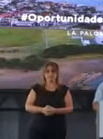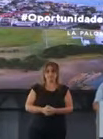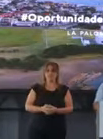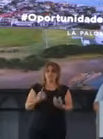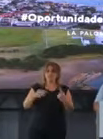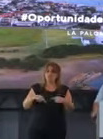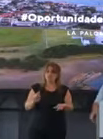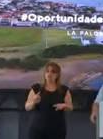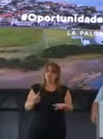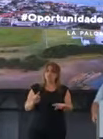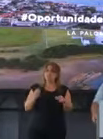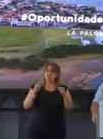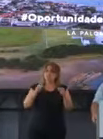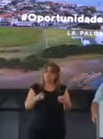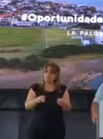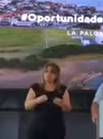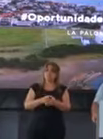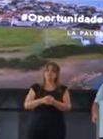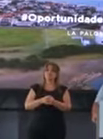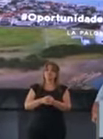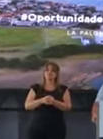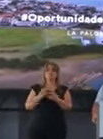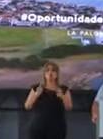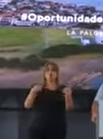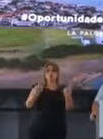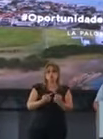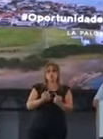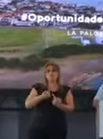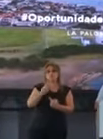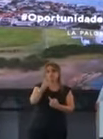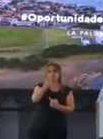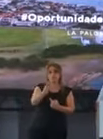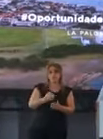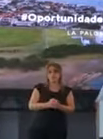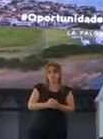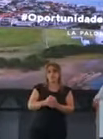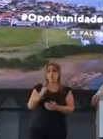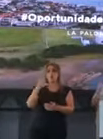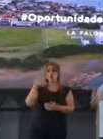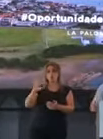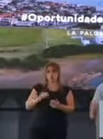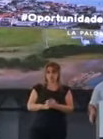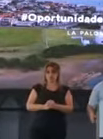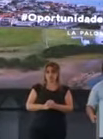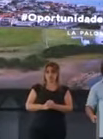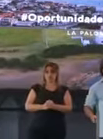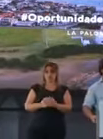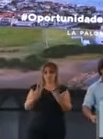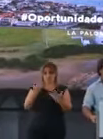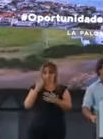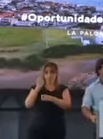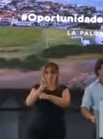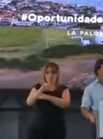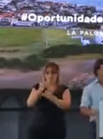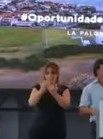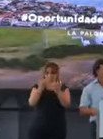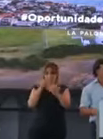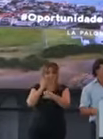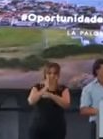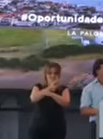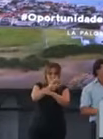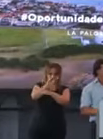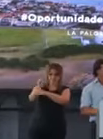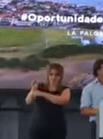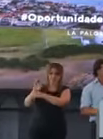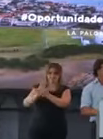Y por eso nos paramos en las oportunidades. En algún momento les haré llegar este documento.